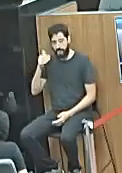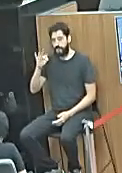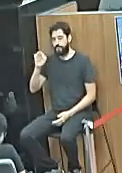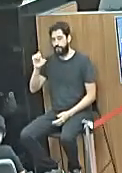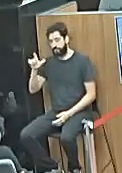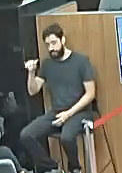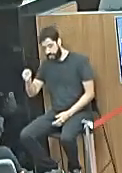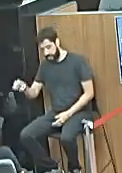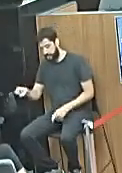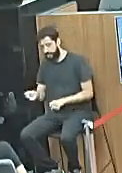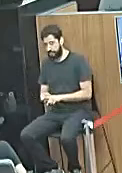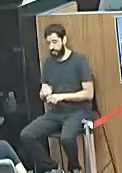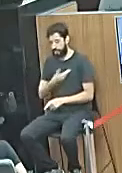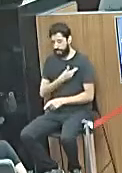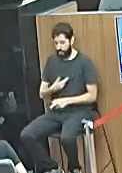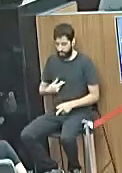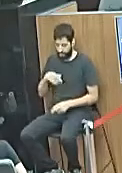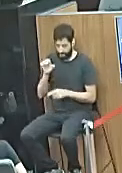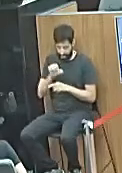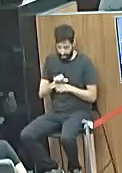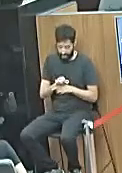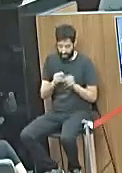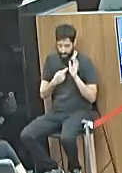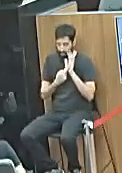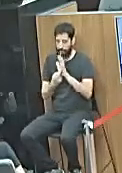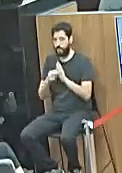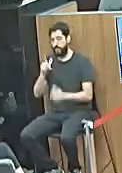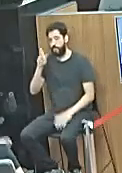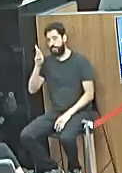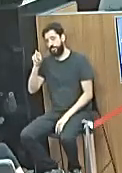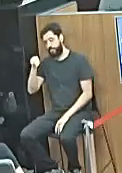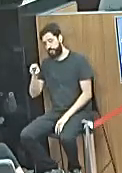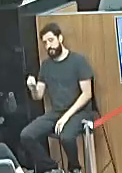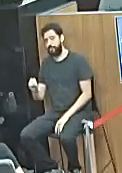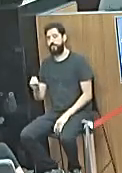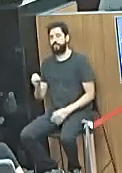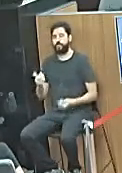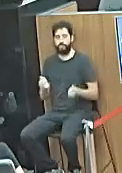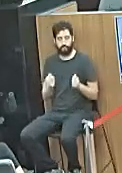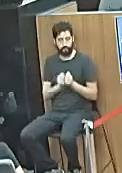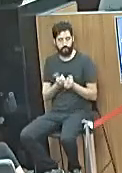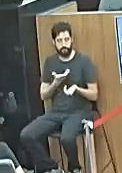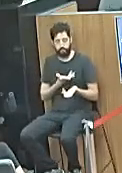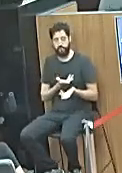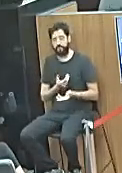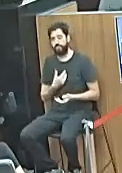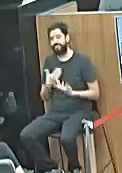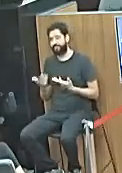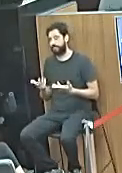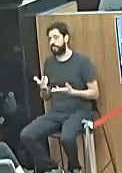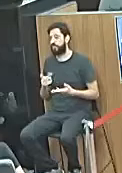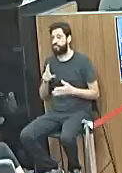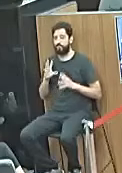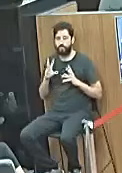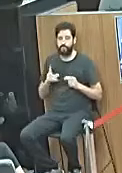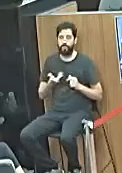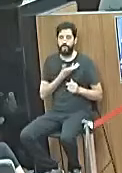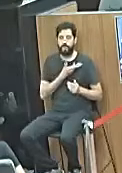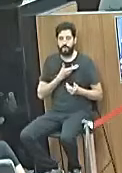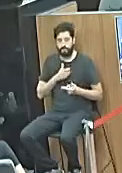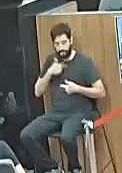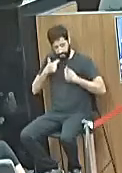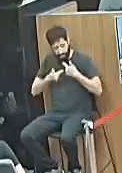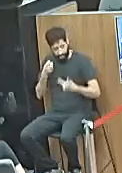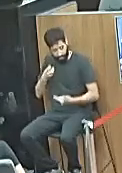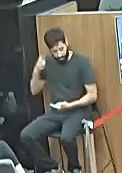felipe apresentando o governo do estado o companheiro bruno companhia de direção da fetaemg enfim eu sou companheiro também do grupo de trabalho de